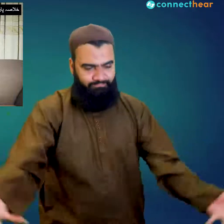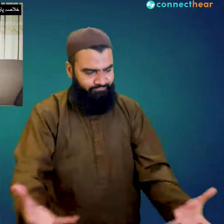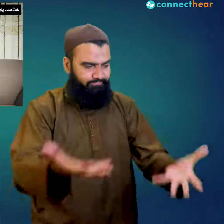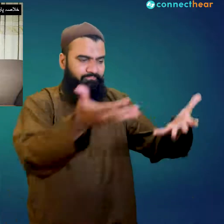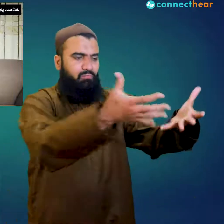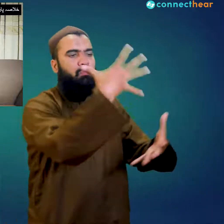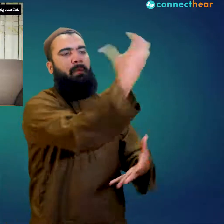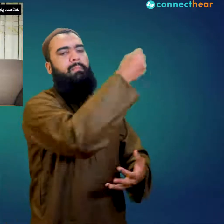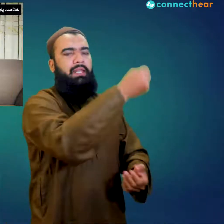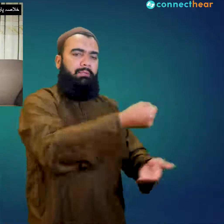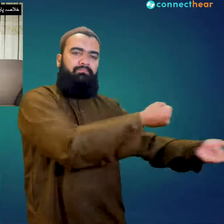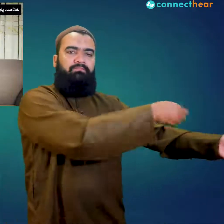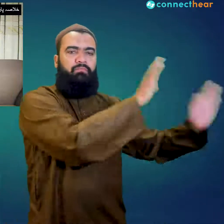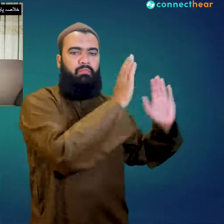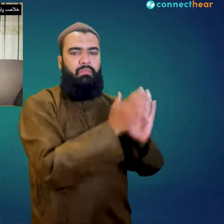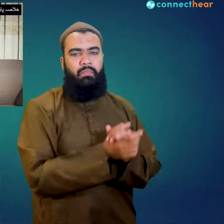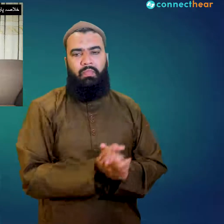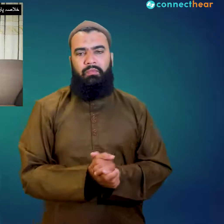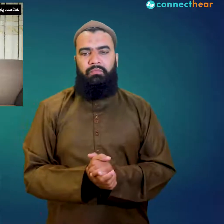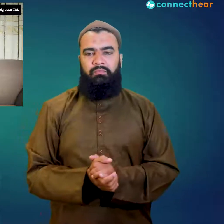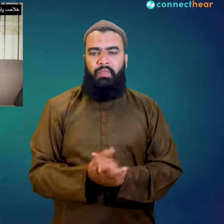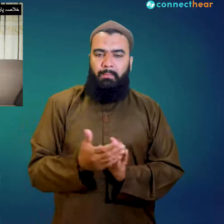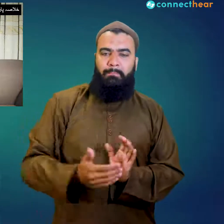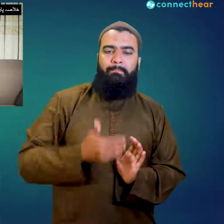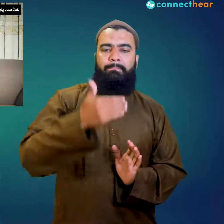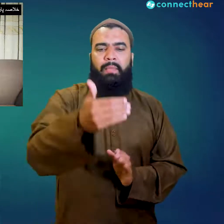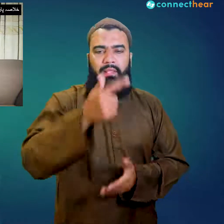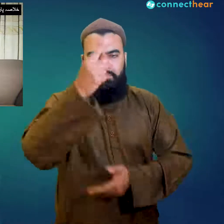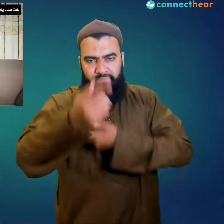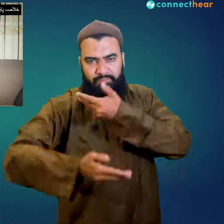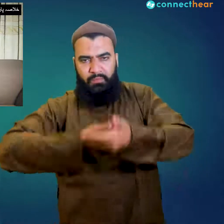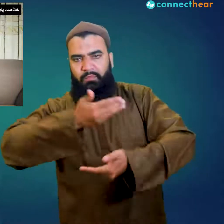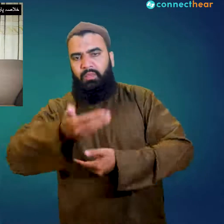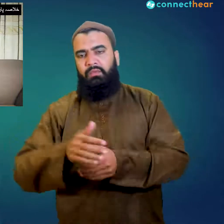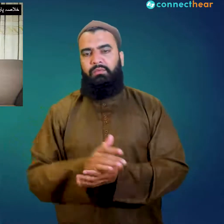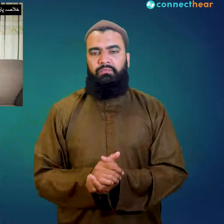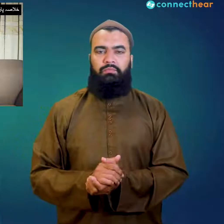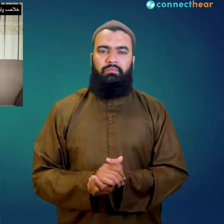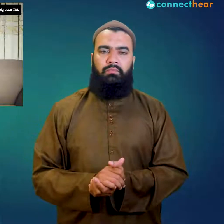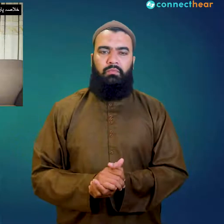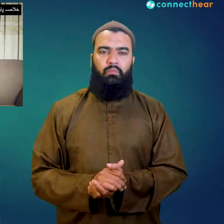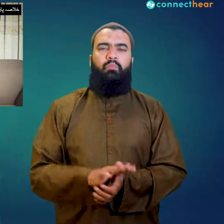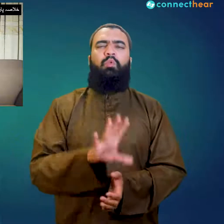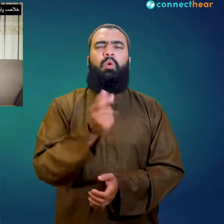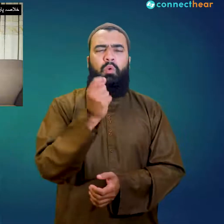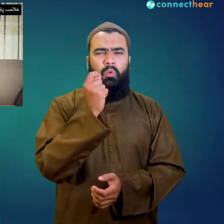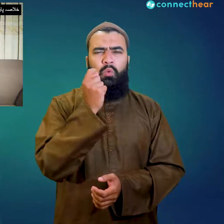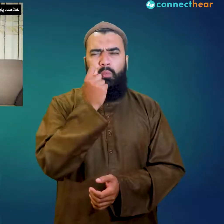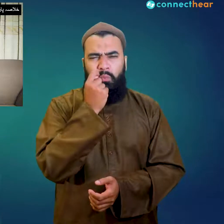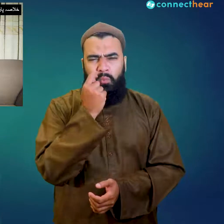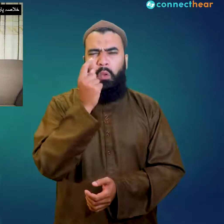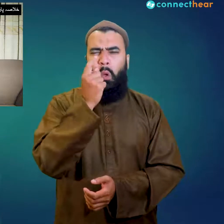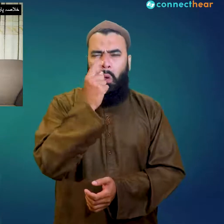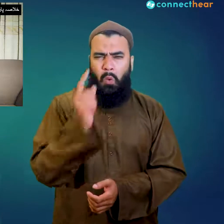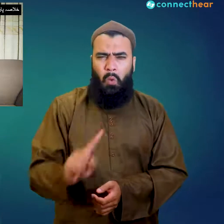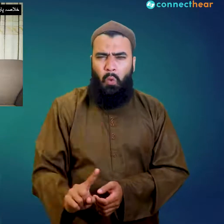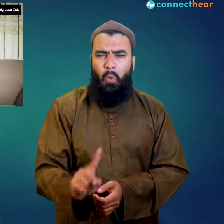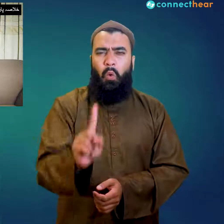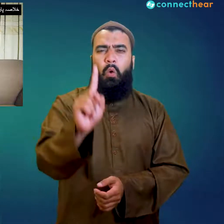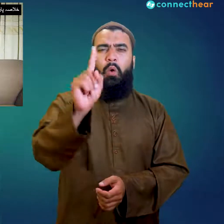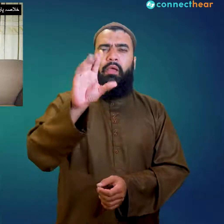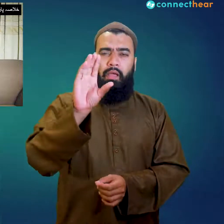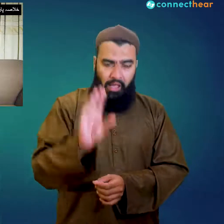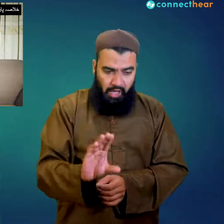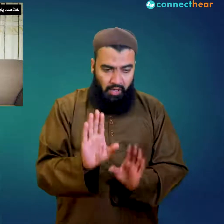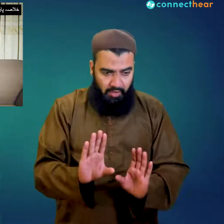اسی آیت میں نابالغوں کی سمجھ اور صلاحیت کو جانچنے کا بھی حکم دیا گیا کہ جب وہ ایسی عمر کو، پختگی کی عمر کو پہنچ